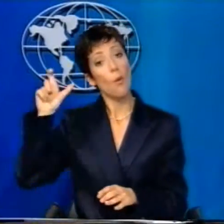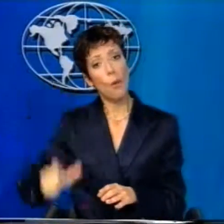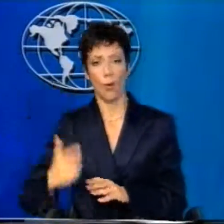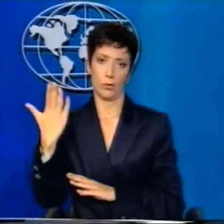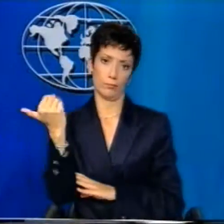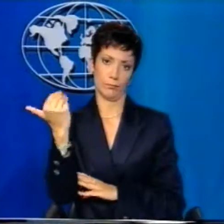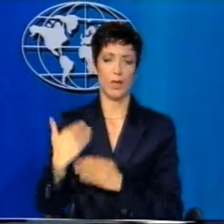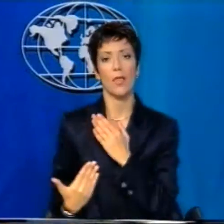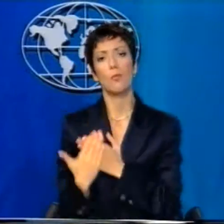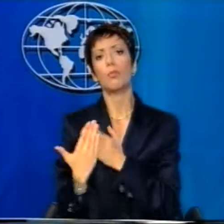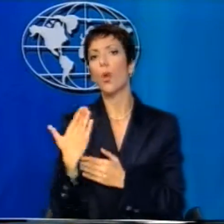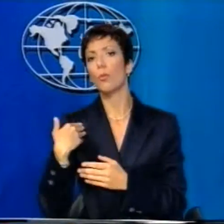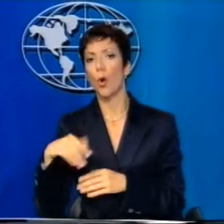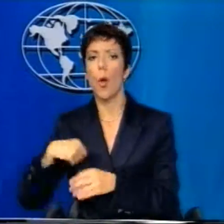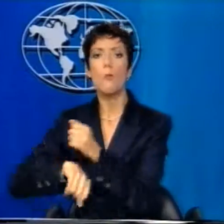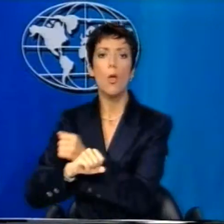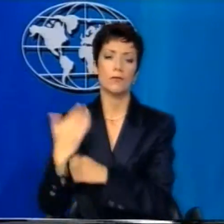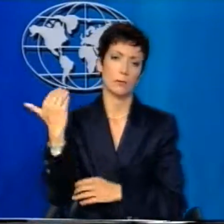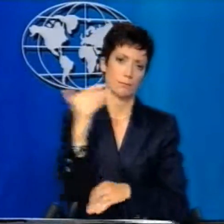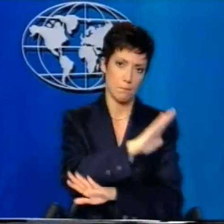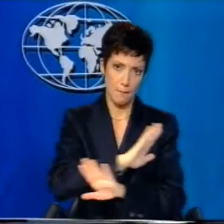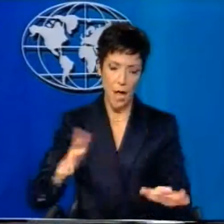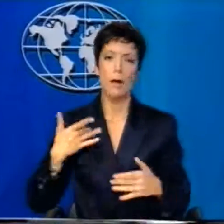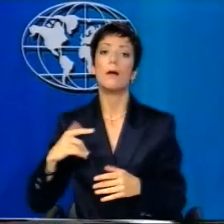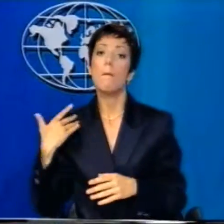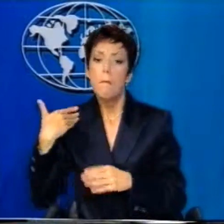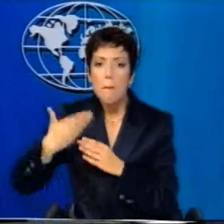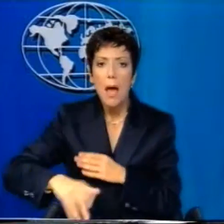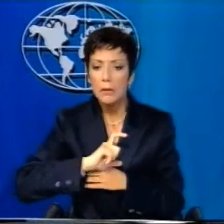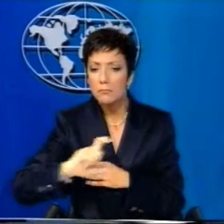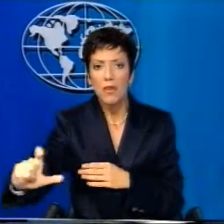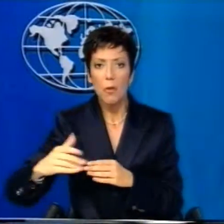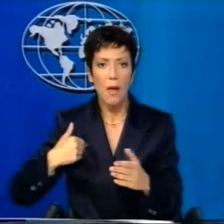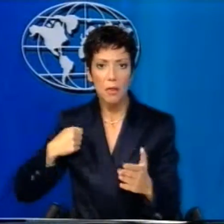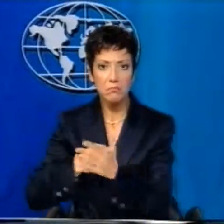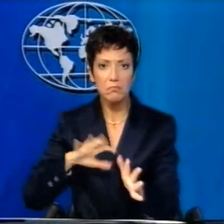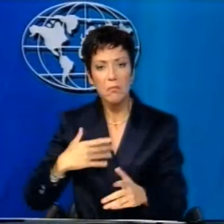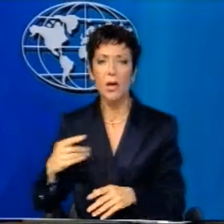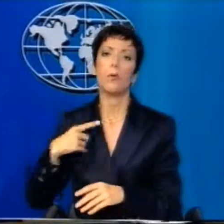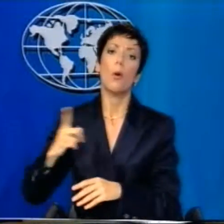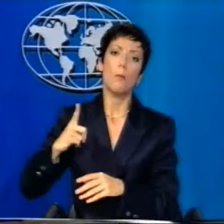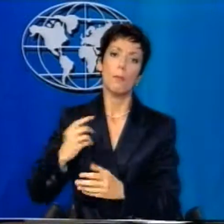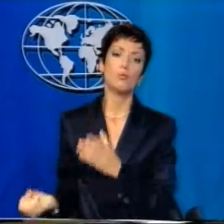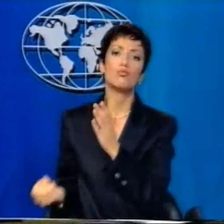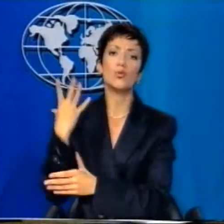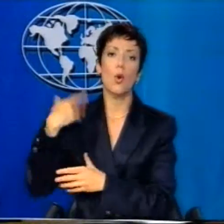τους ποδοσφαιριστές της Ένωσης, ενώ μέχρι το τέλος εβδομάδας αναμένεται να έρθει στην Αθήνα ο διάδοχός του.